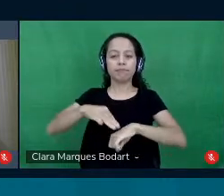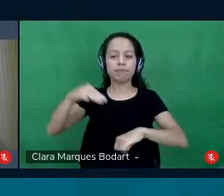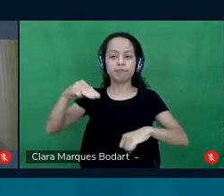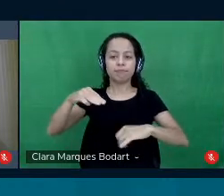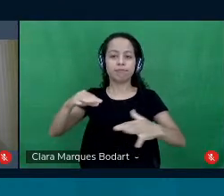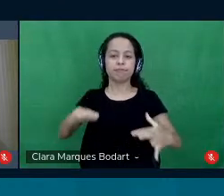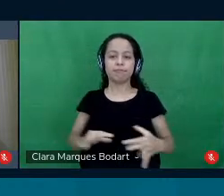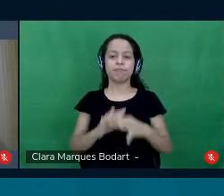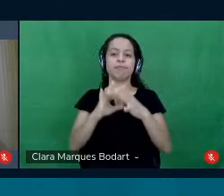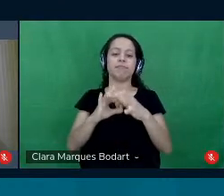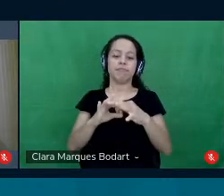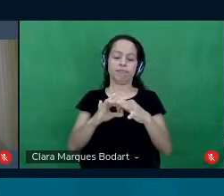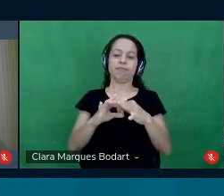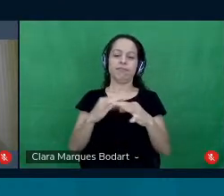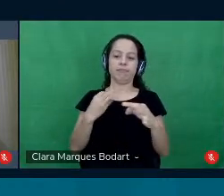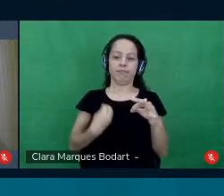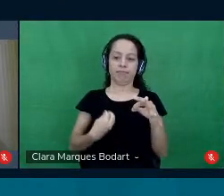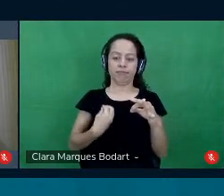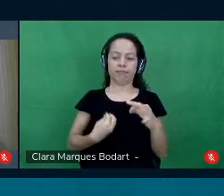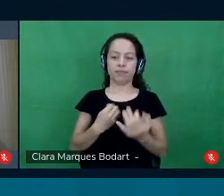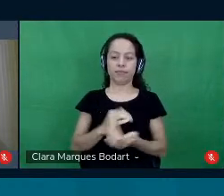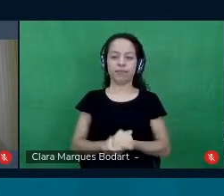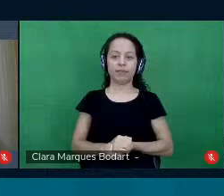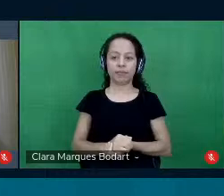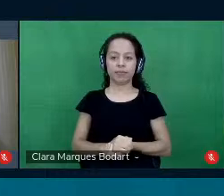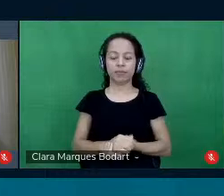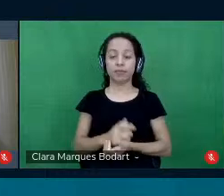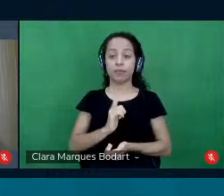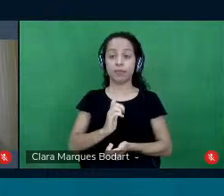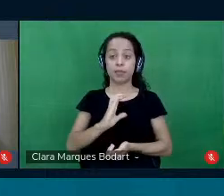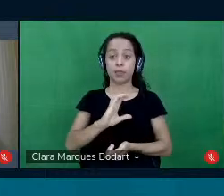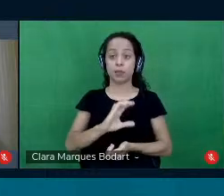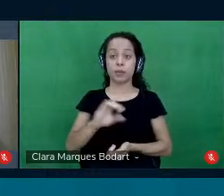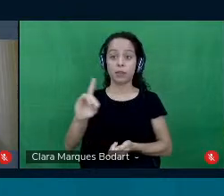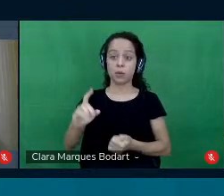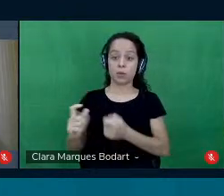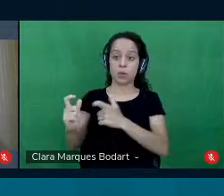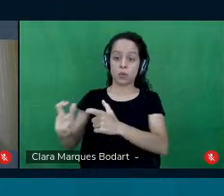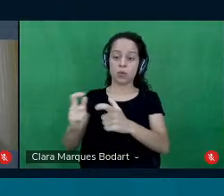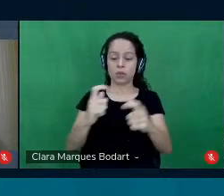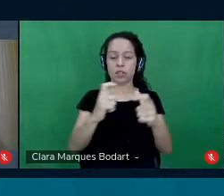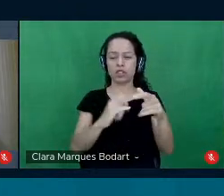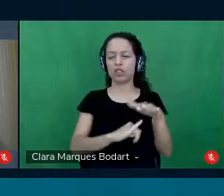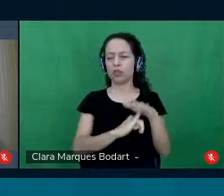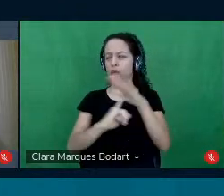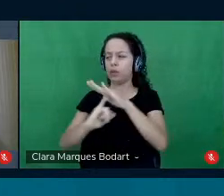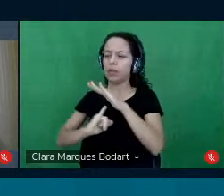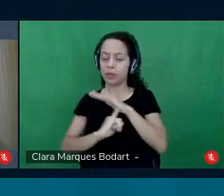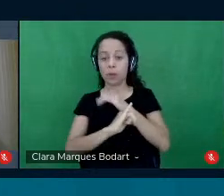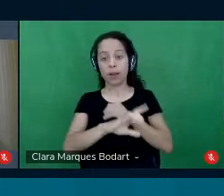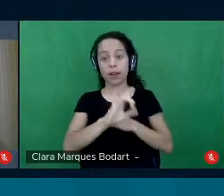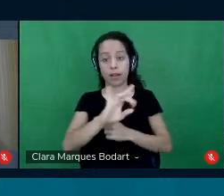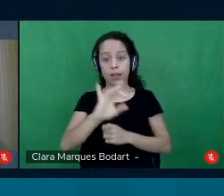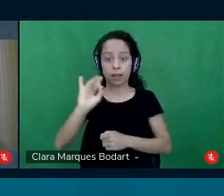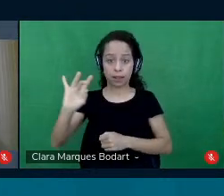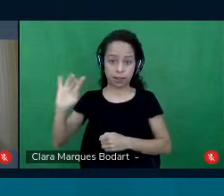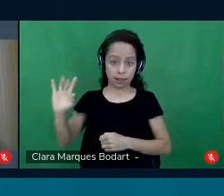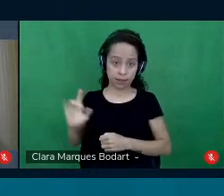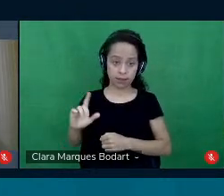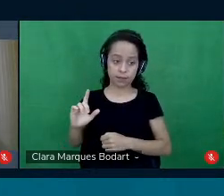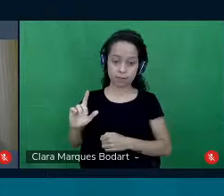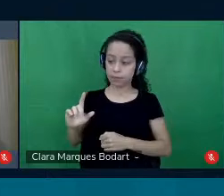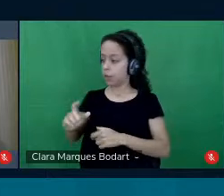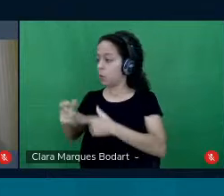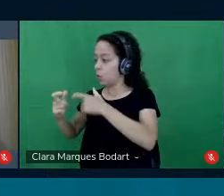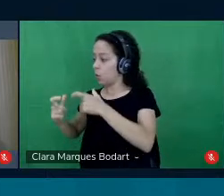que o que acontece em cada uma dessa coordenação local, em cada instituição associada, interfere no todo. E é nesse